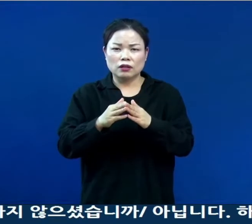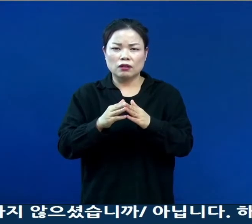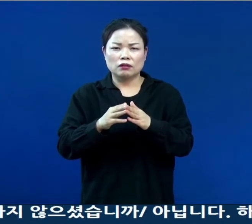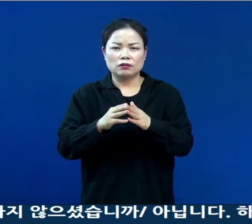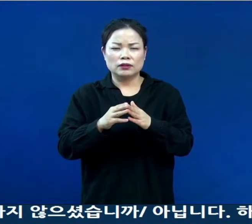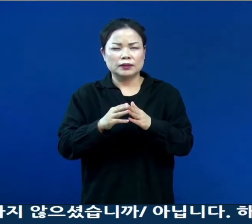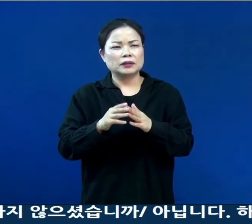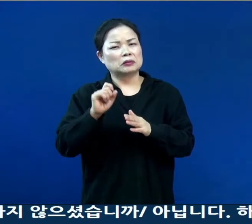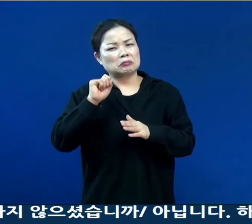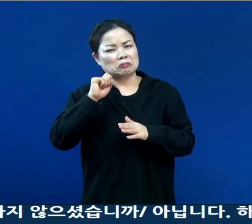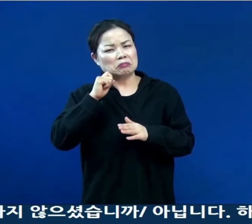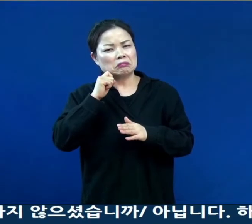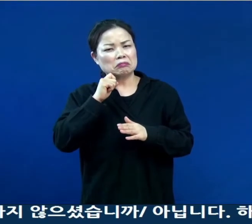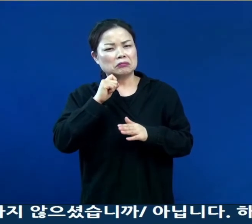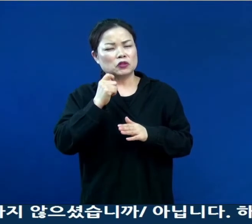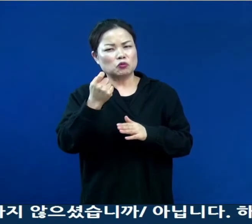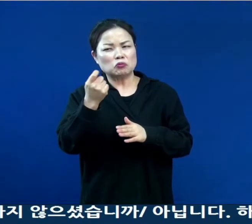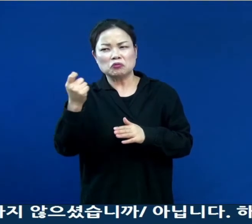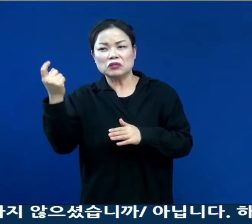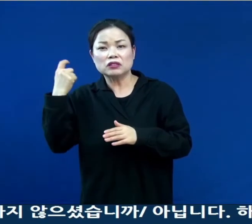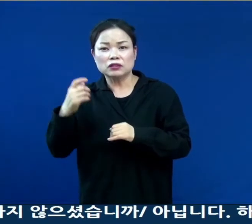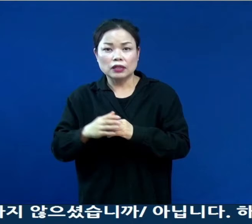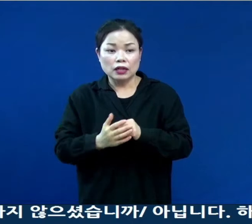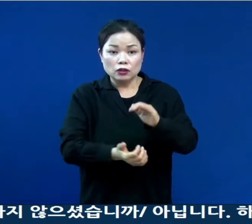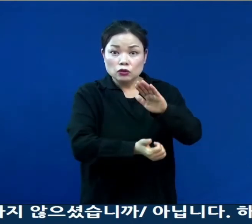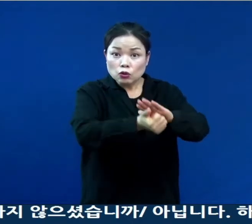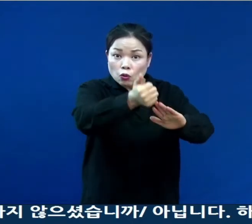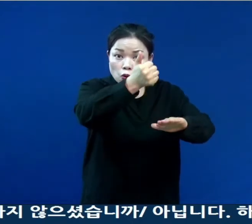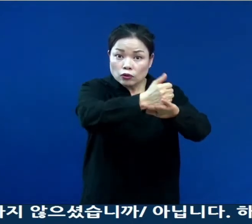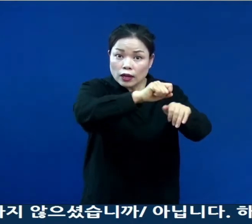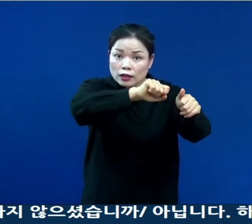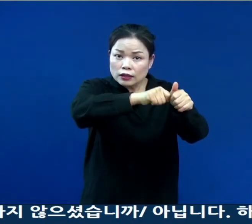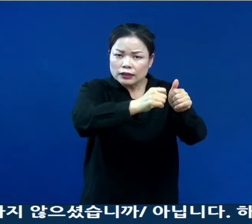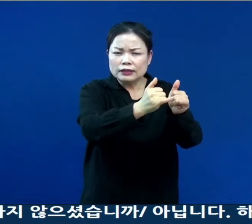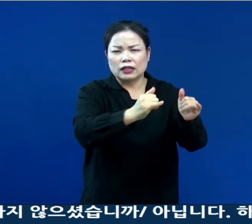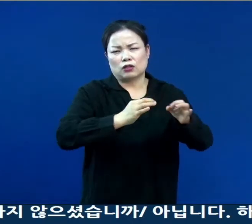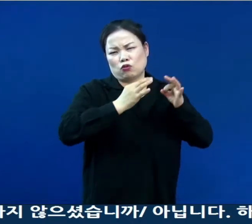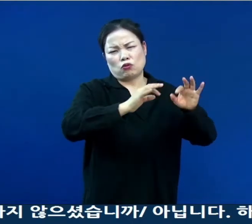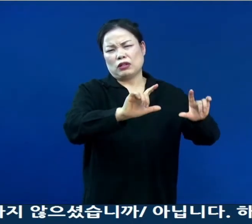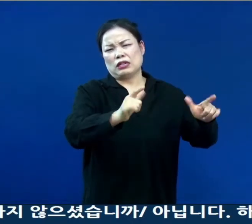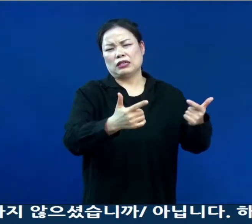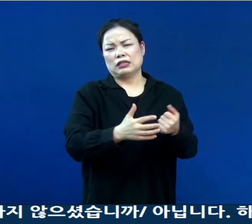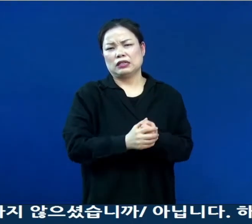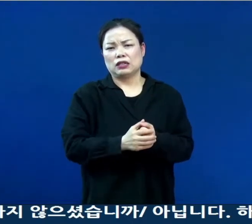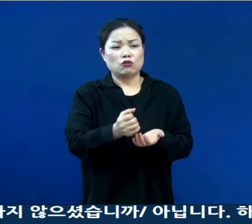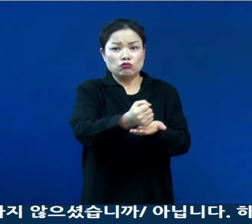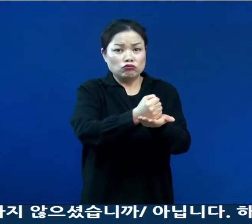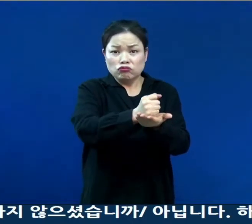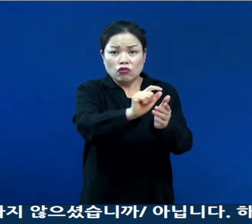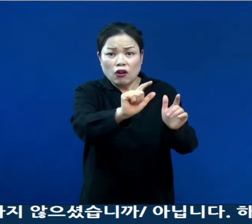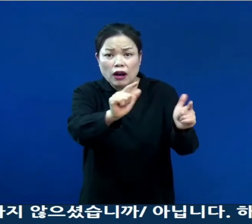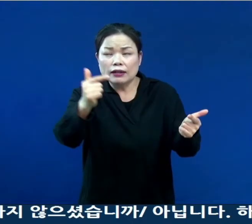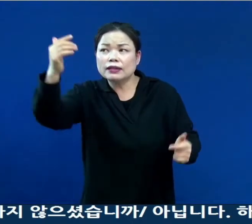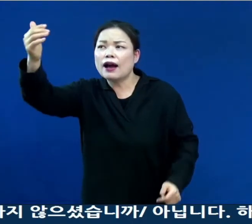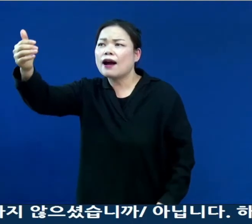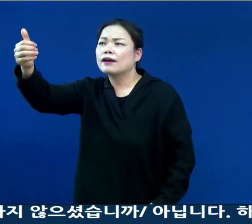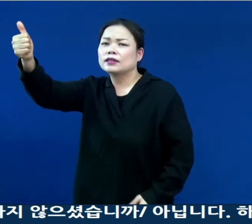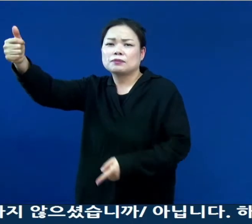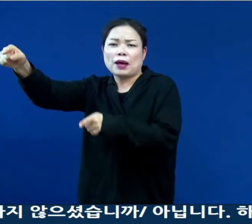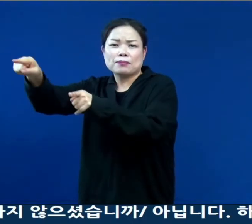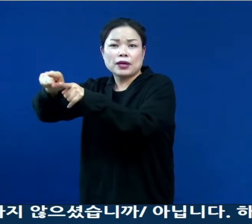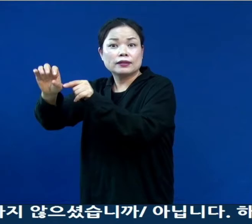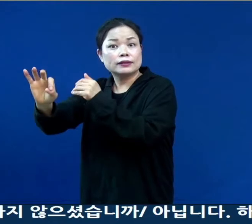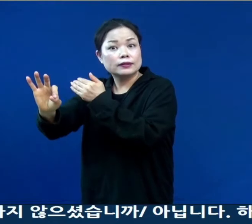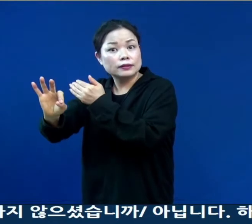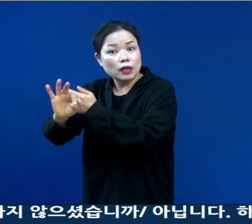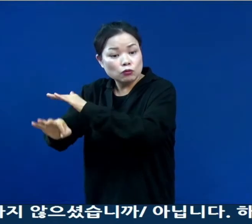않게 접할 수가 있습니다. 성공의 열쇠가 인간의 노력도 아니고 운도 아니기에 하나님만 함께